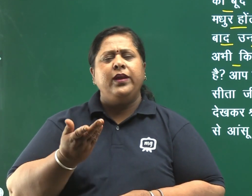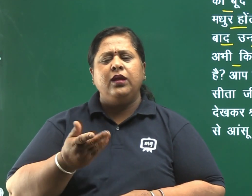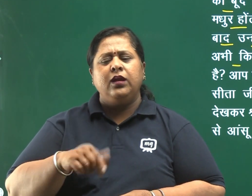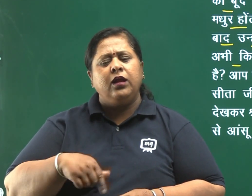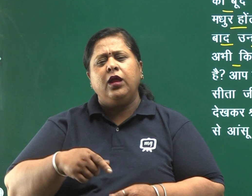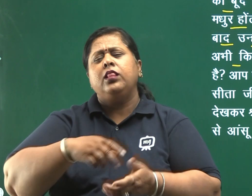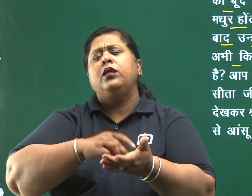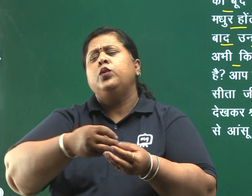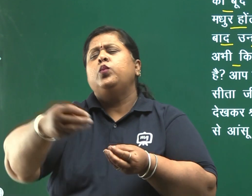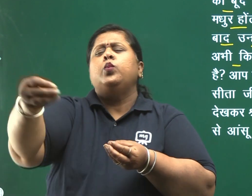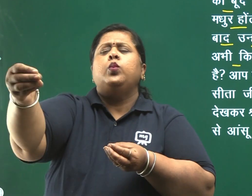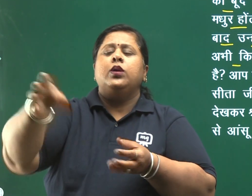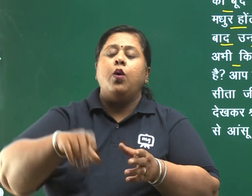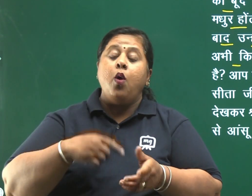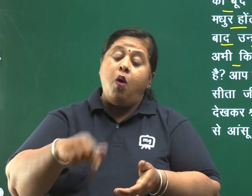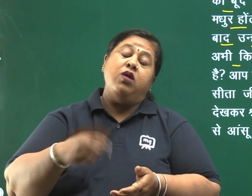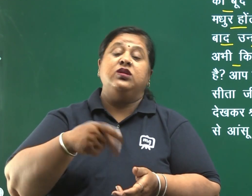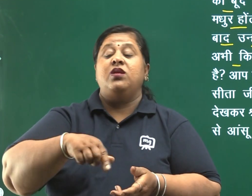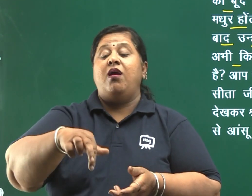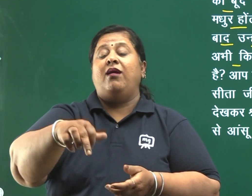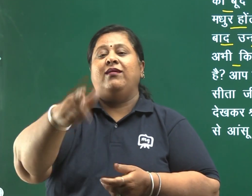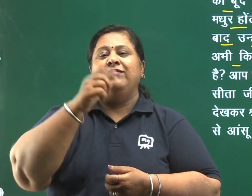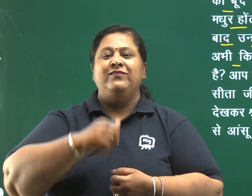कितनी दूर और चलना है?